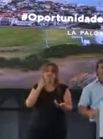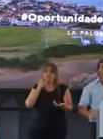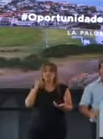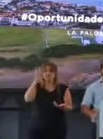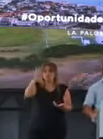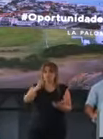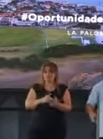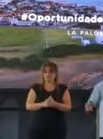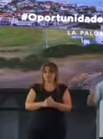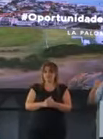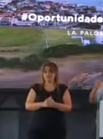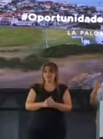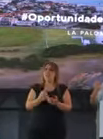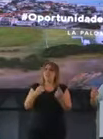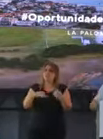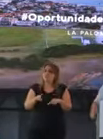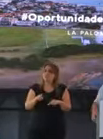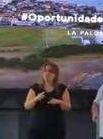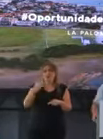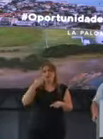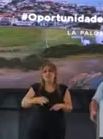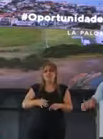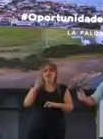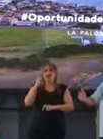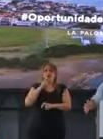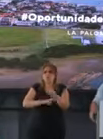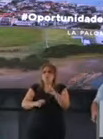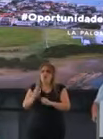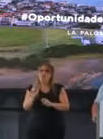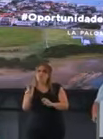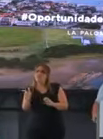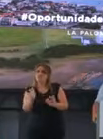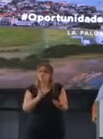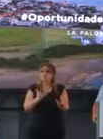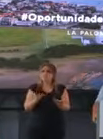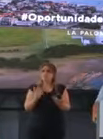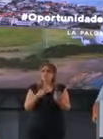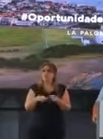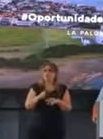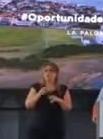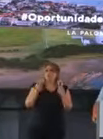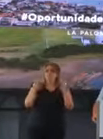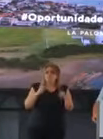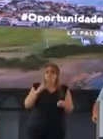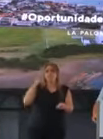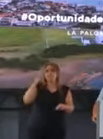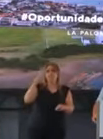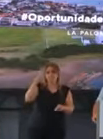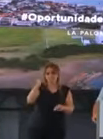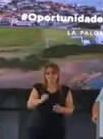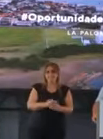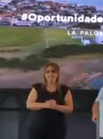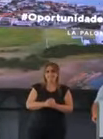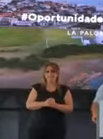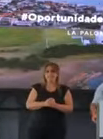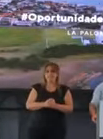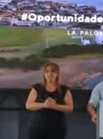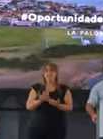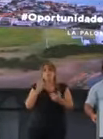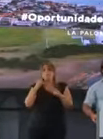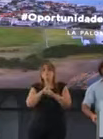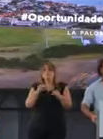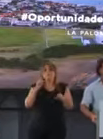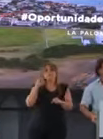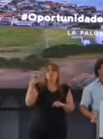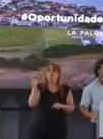Y es cierto, hay que buscar esta diferencia en temas ideológicos. Es cierto. Quizá tenemos un